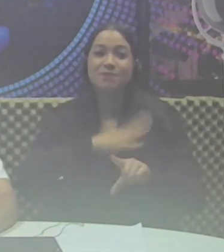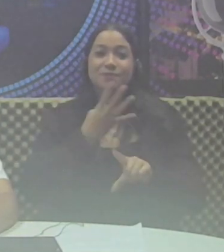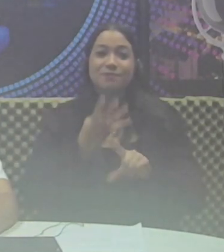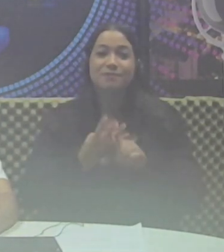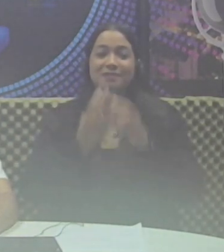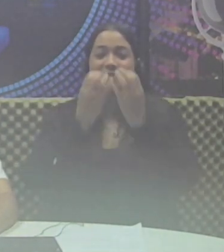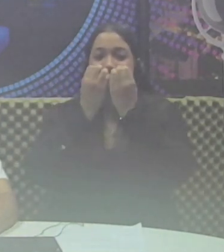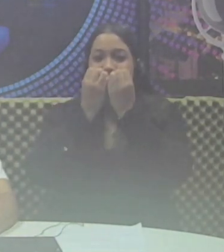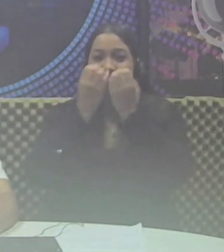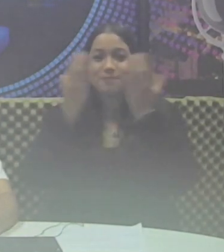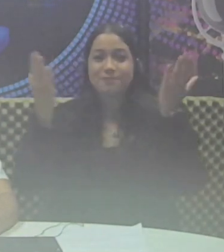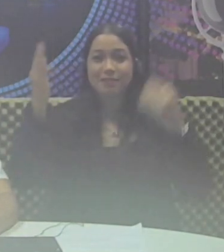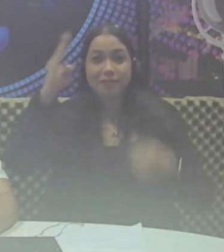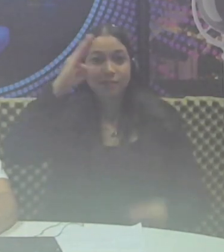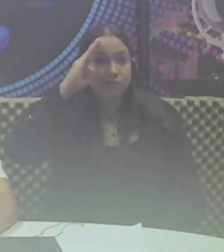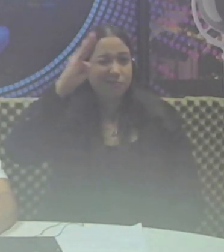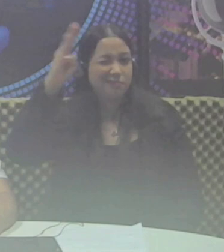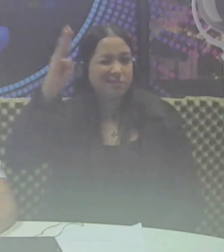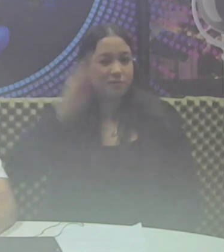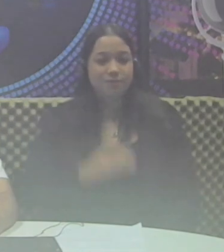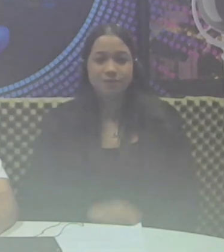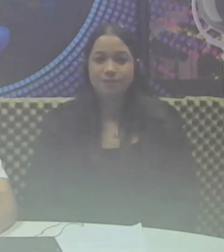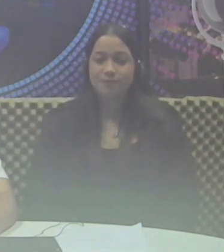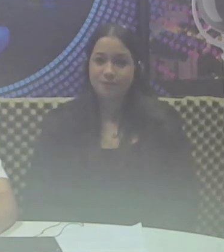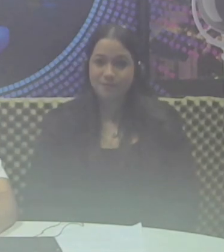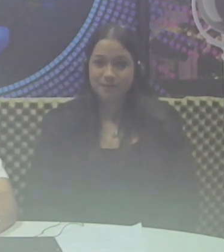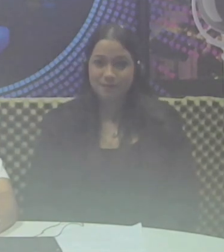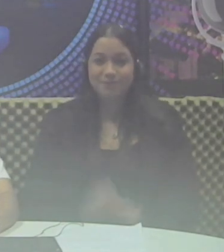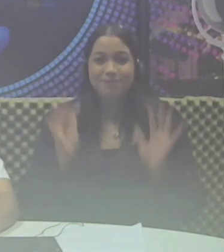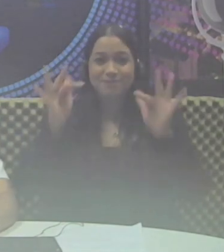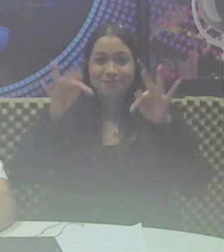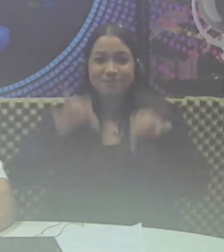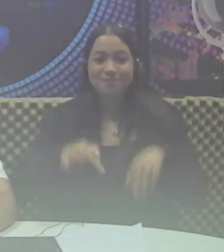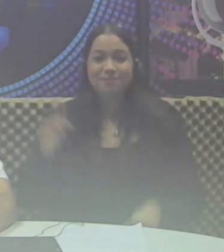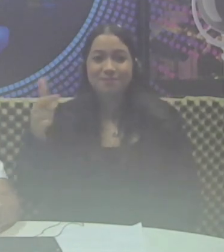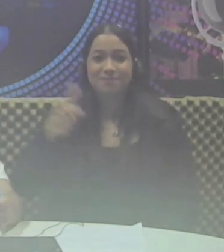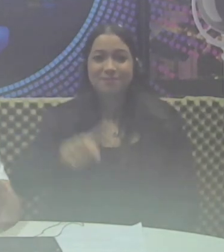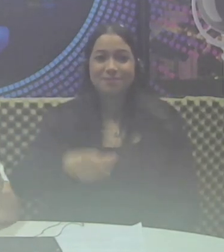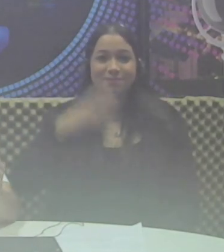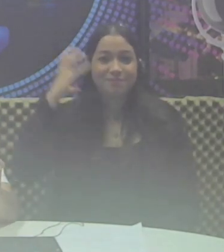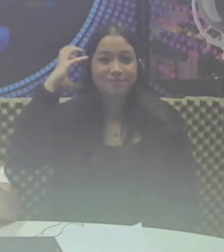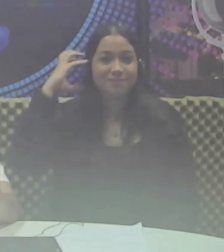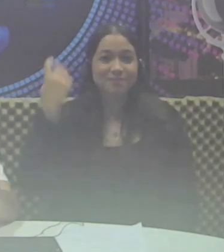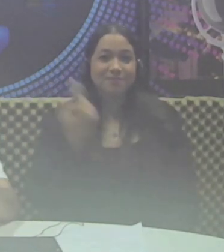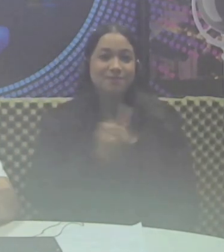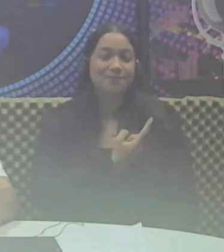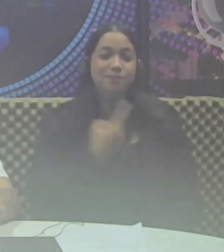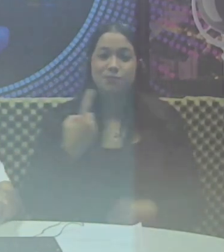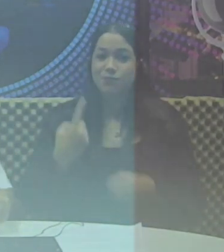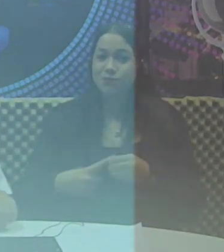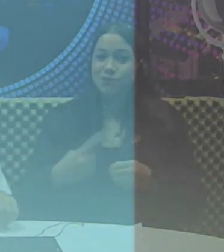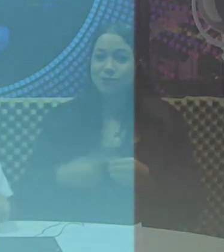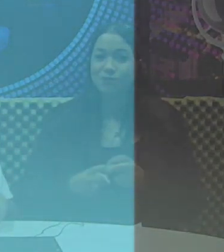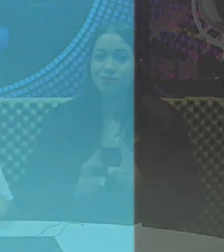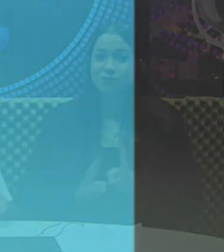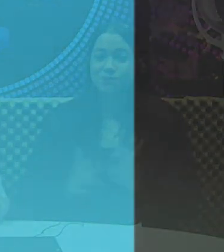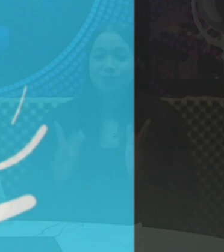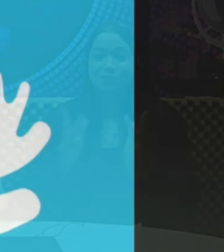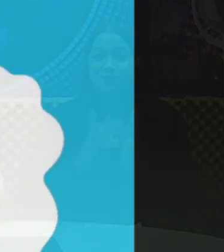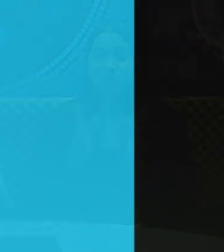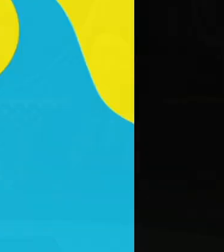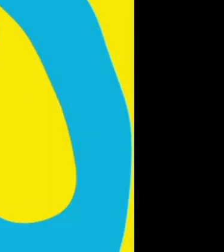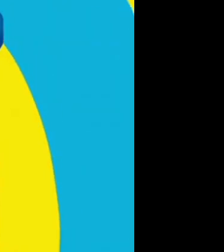Fazer mais, fazer bem. Até a próxima. Fica por aqui mais uma edição do programa da Rádio Nossa Cidade.